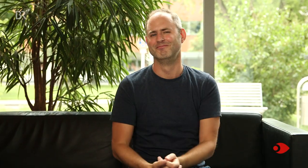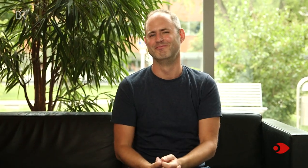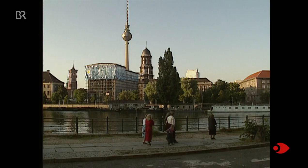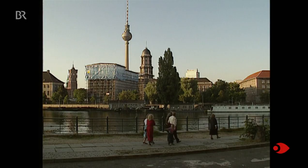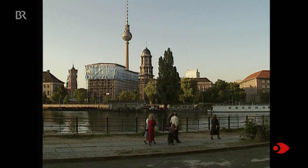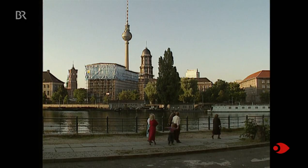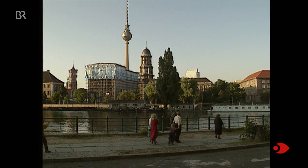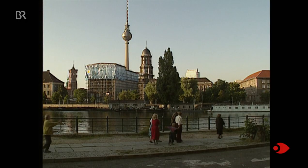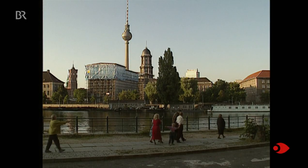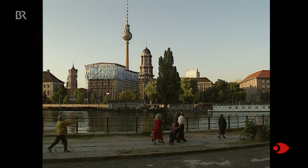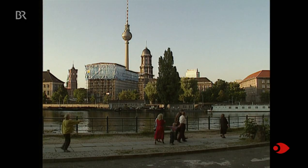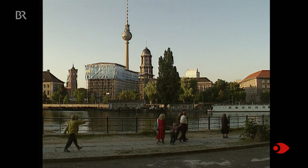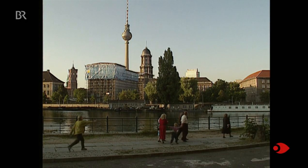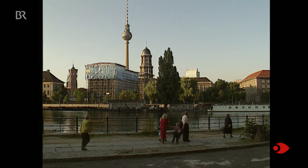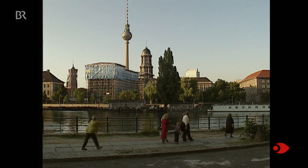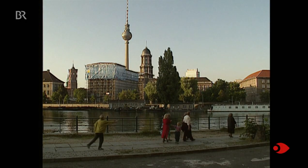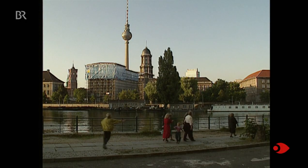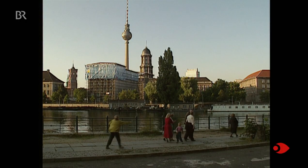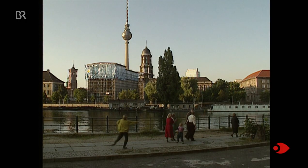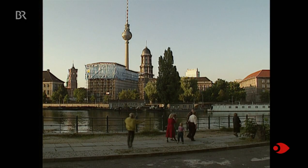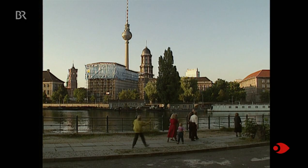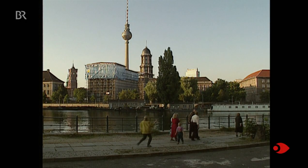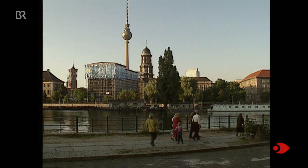Was? Das war's. Das Das das war's.